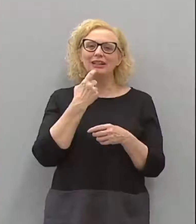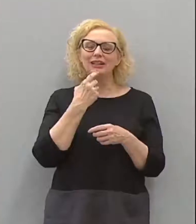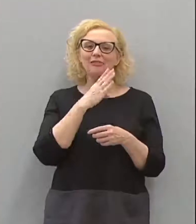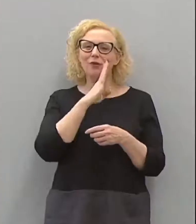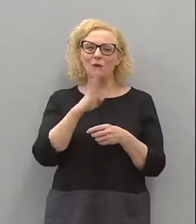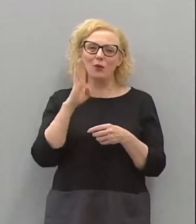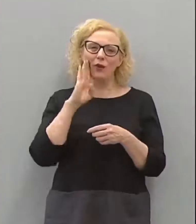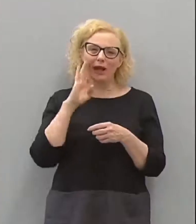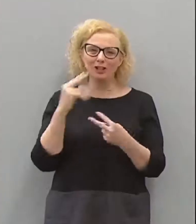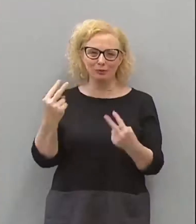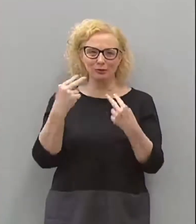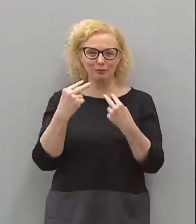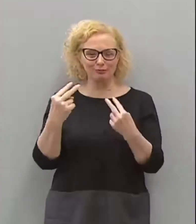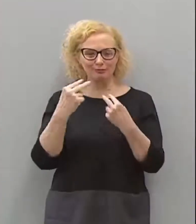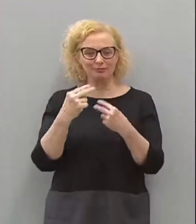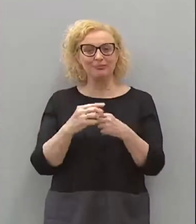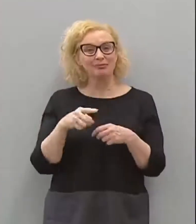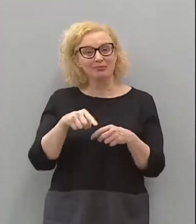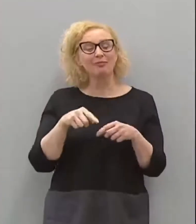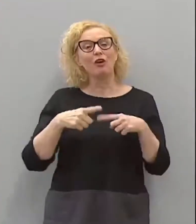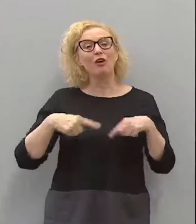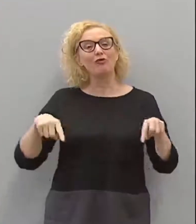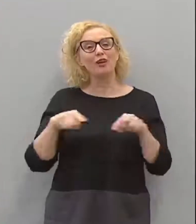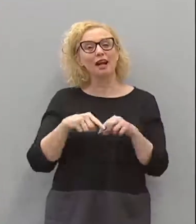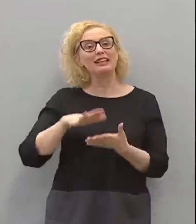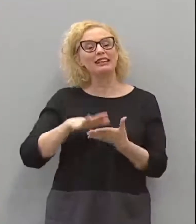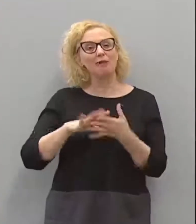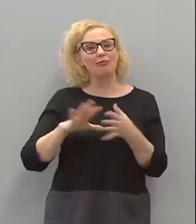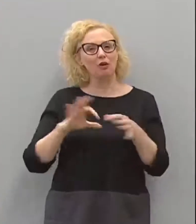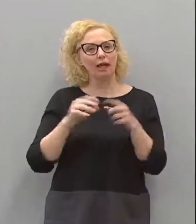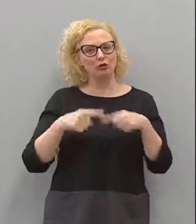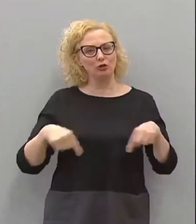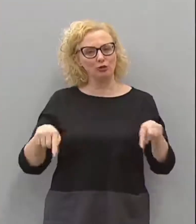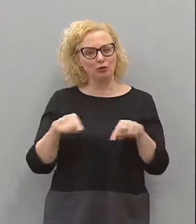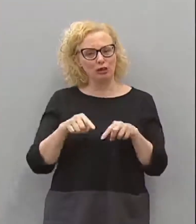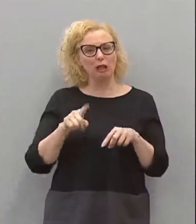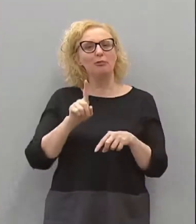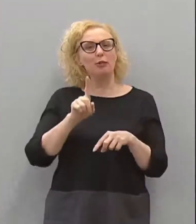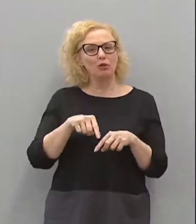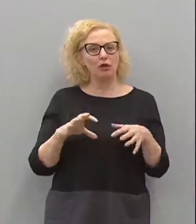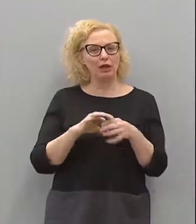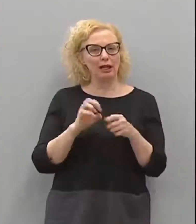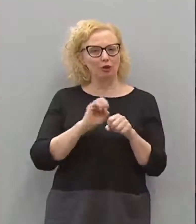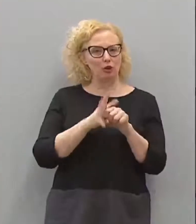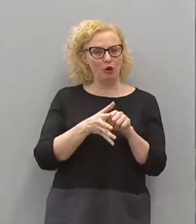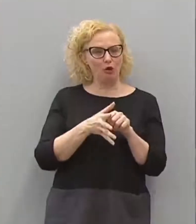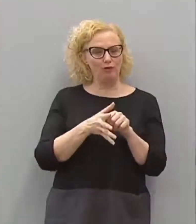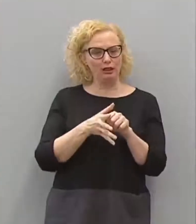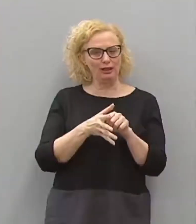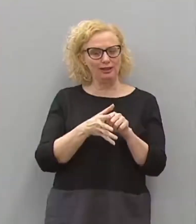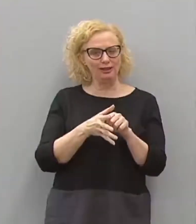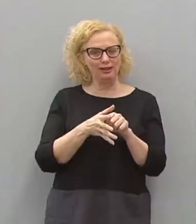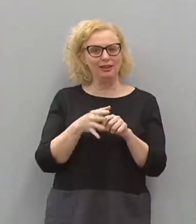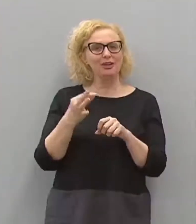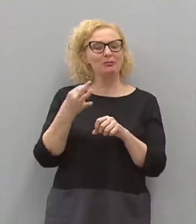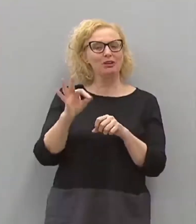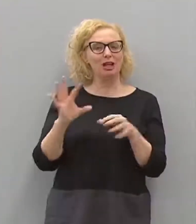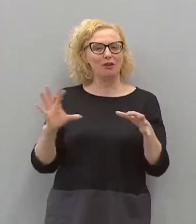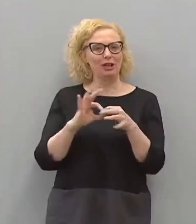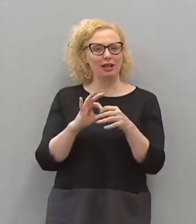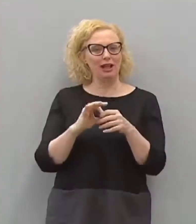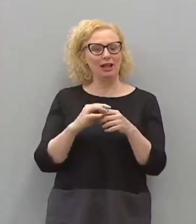conferenza stampa di giunta ma ci sarà modo di parlare anche del gobi in particolare per quanto riguarda l'attività